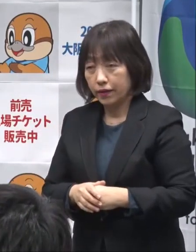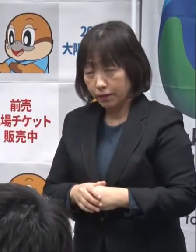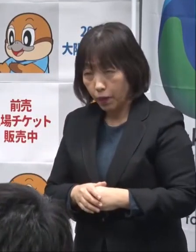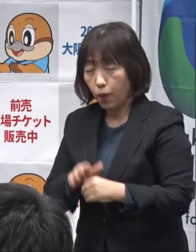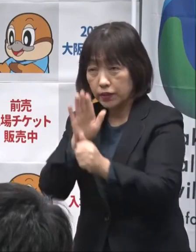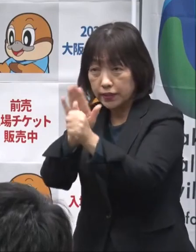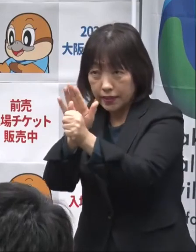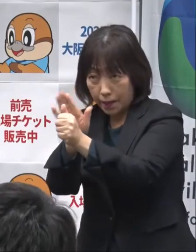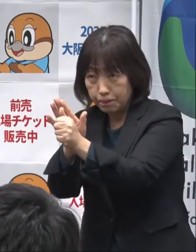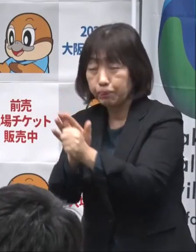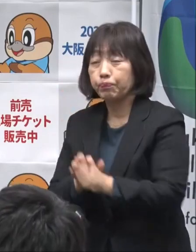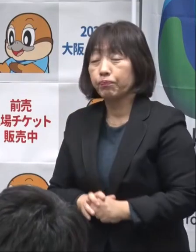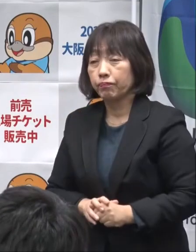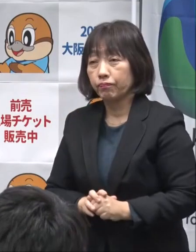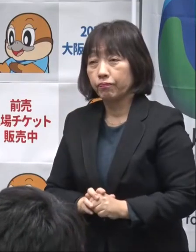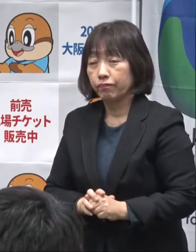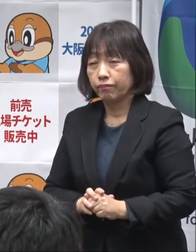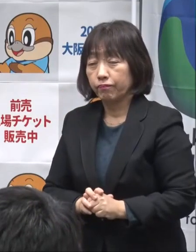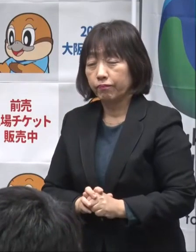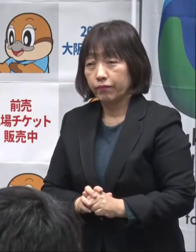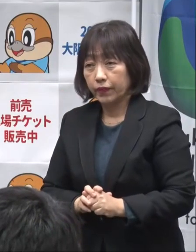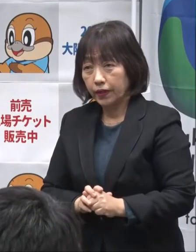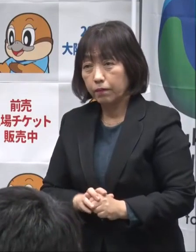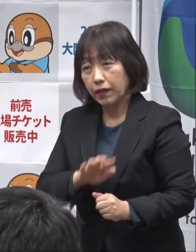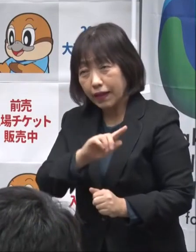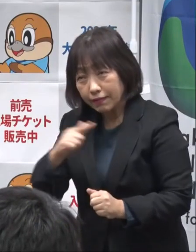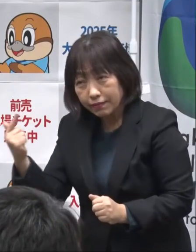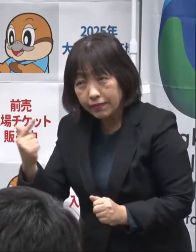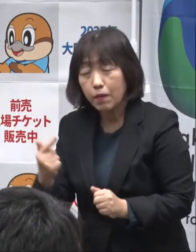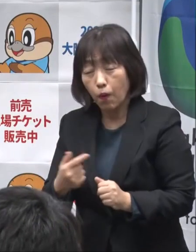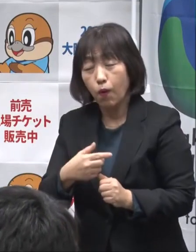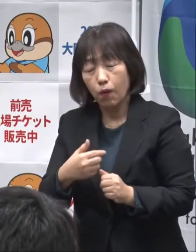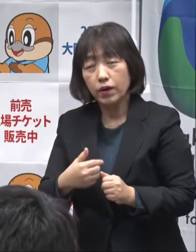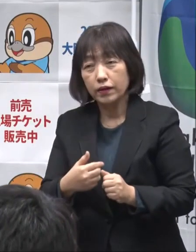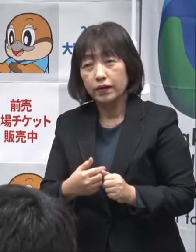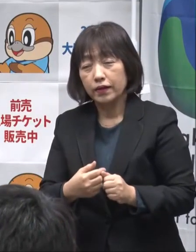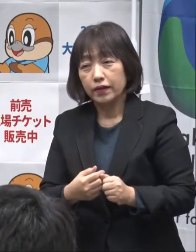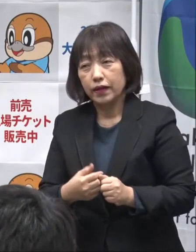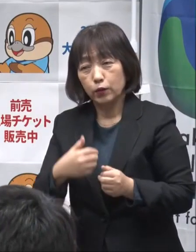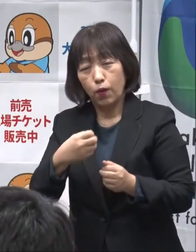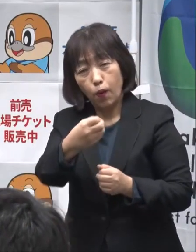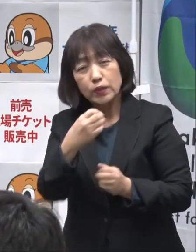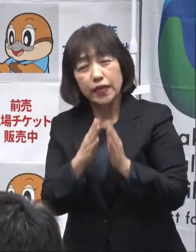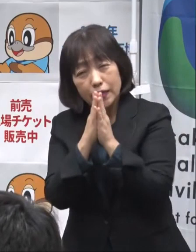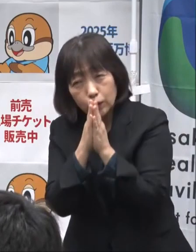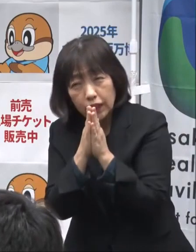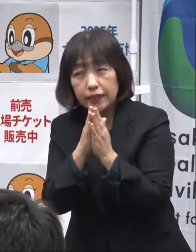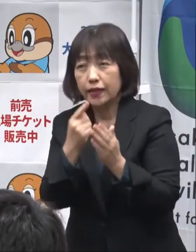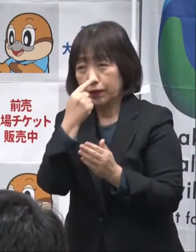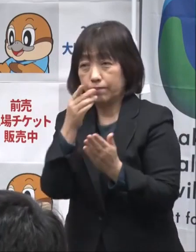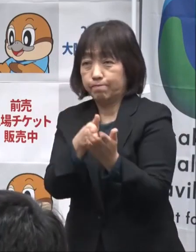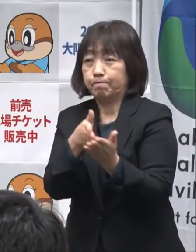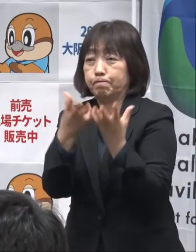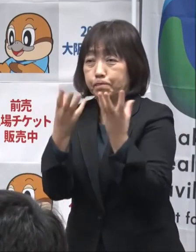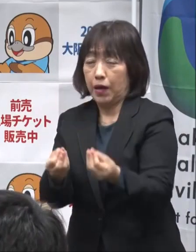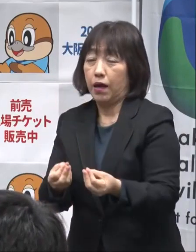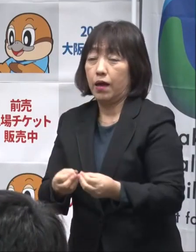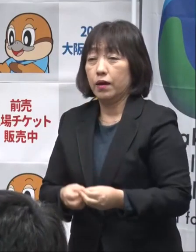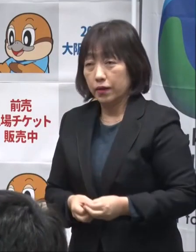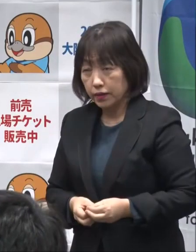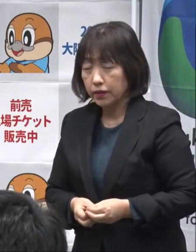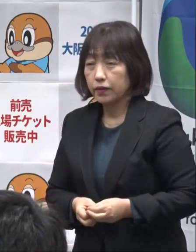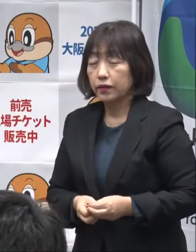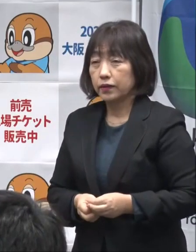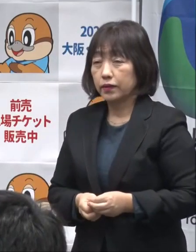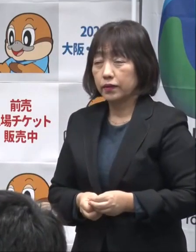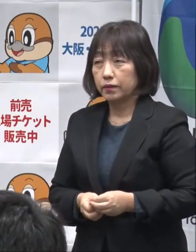支援のことであったり、また何なりといっても連絡くださいという話をさせていただいています。まあ、もちろんこ